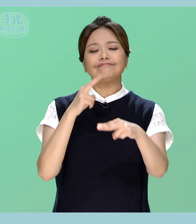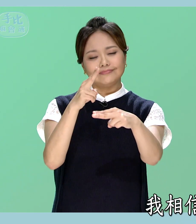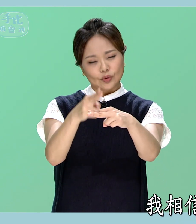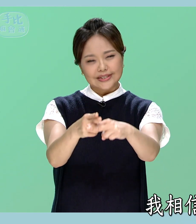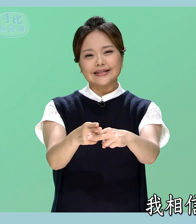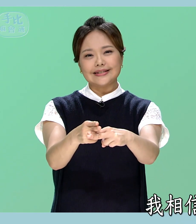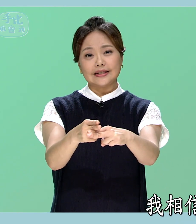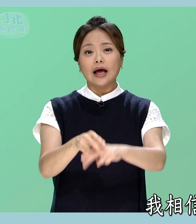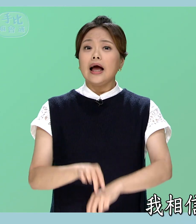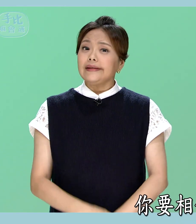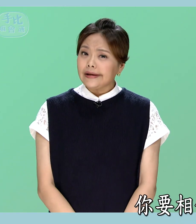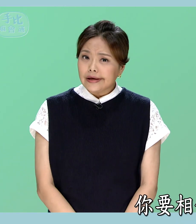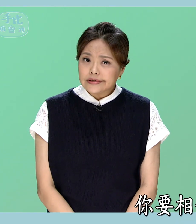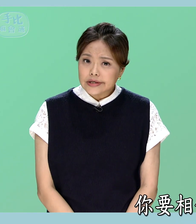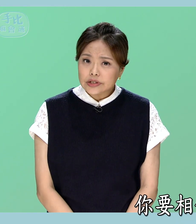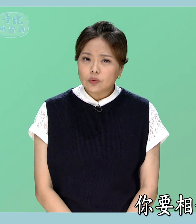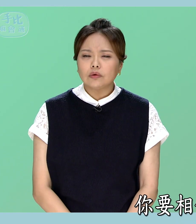我相信你，那你要相信我呢？